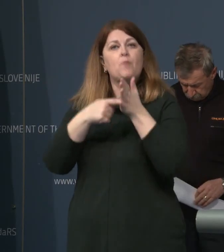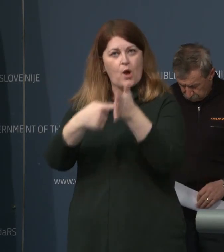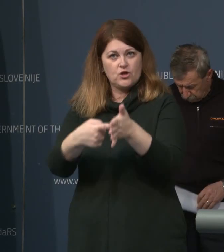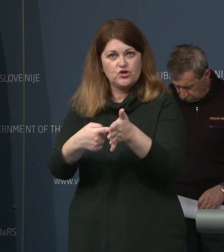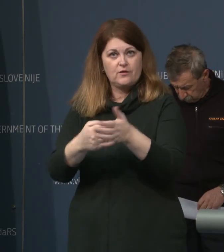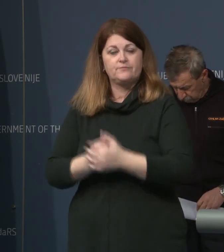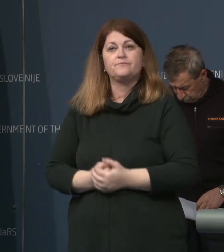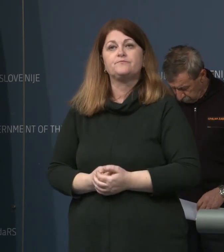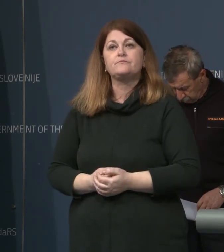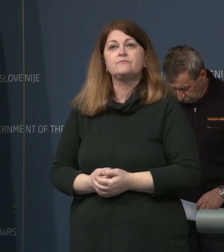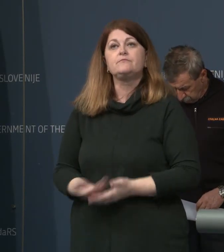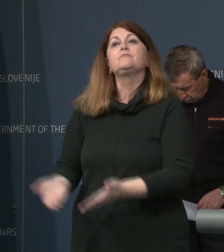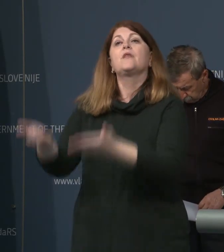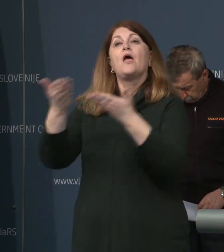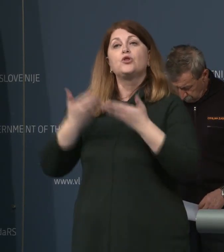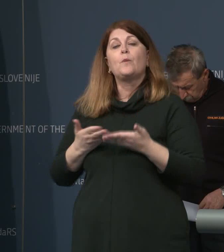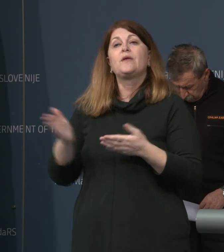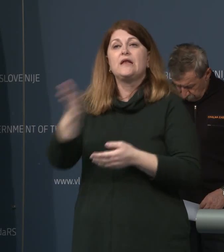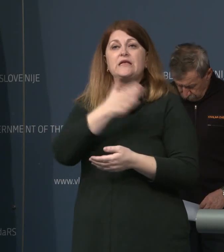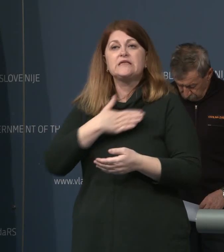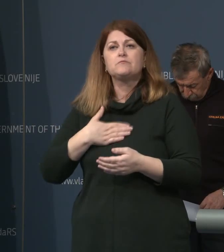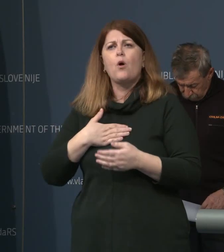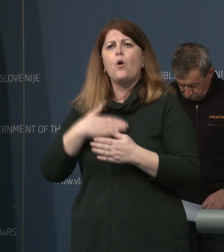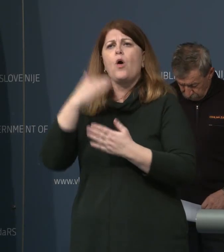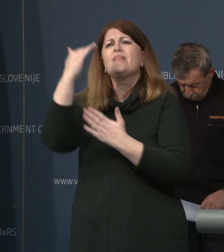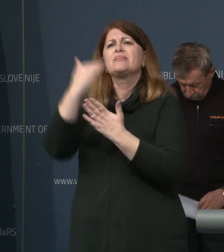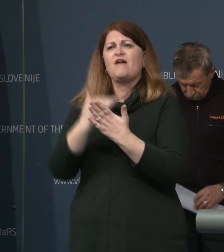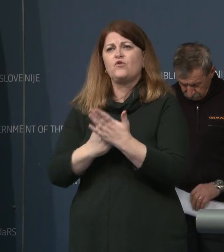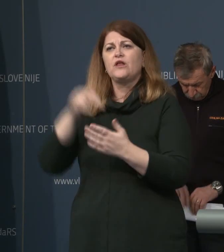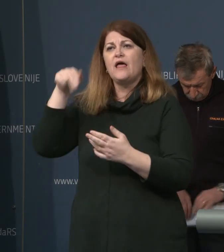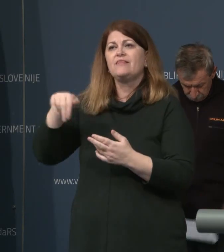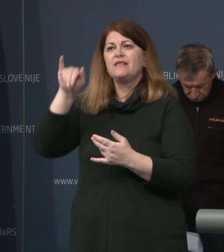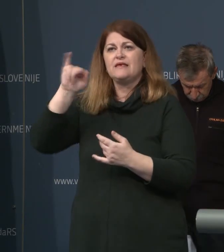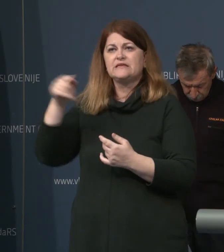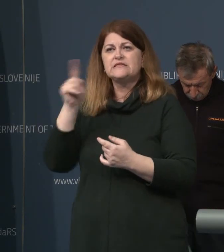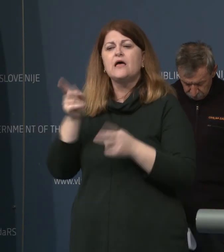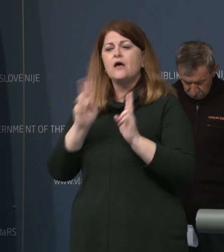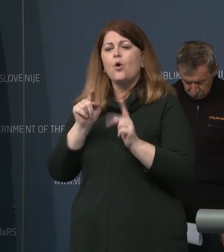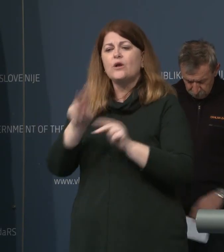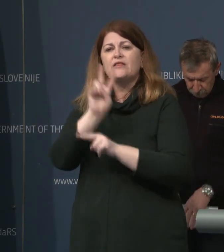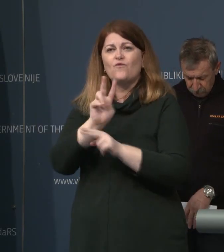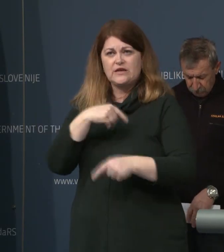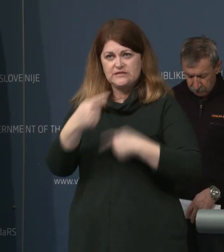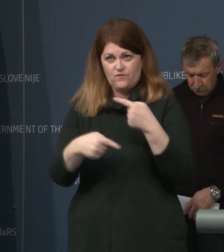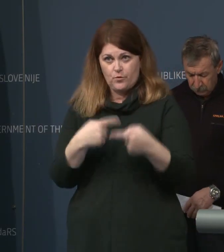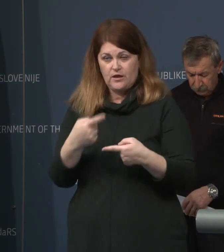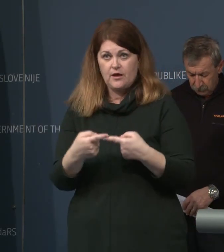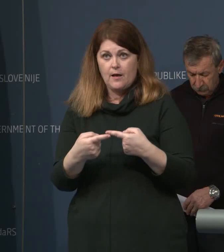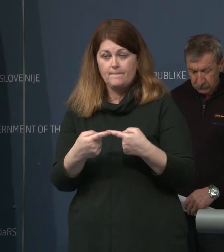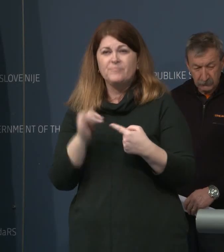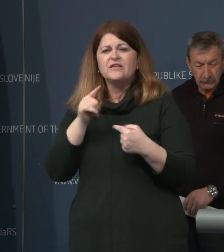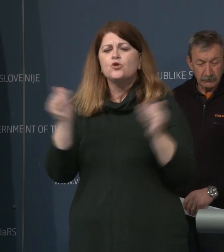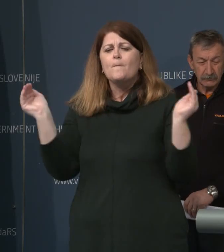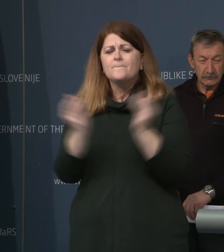pokažejo. Dobili smo, kot sem že omenila, navodila NIJZ-ja, kako naj to varstvo poteka, da